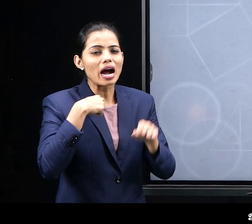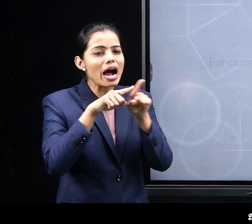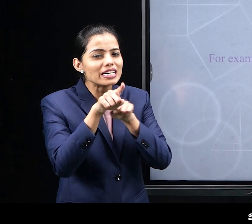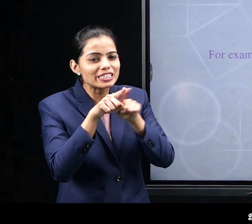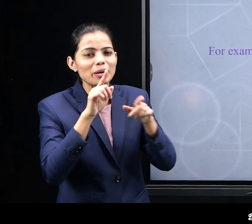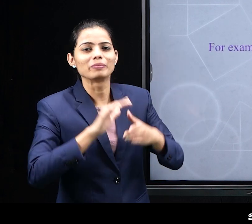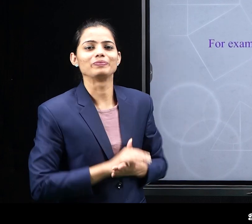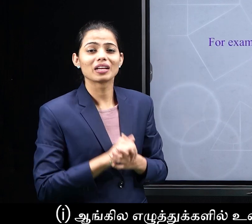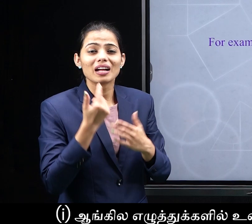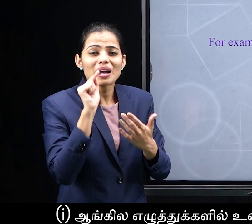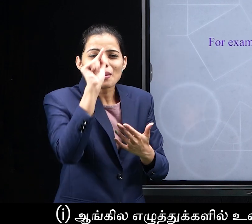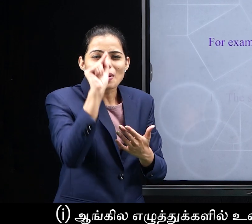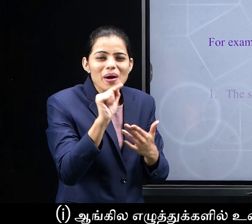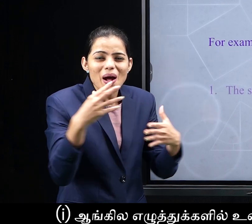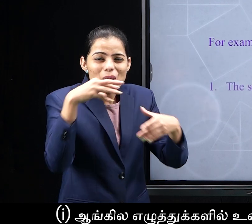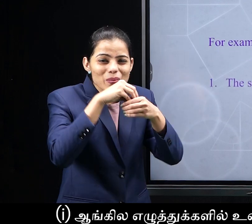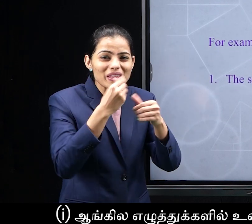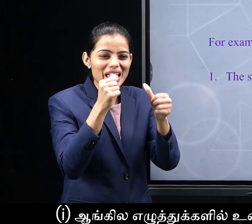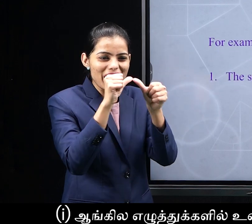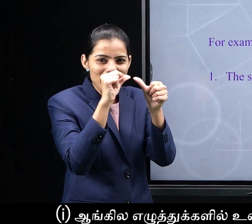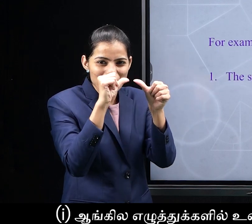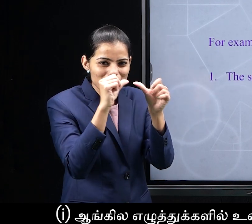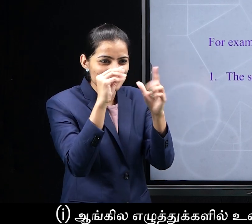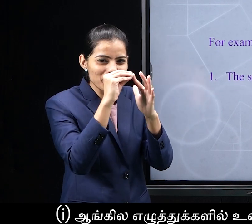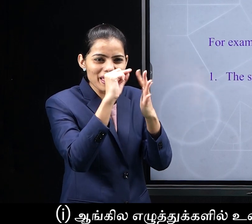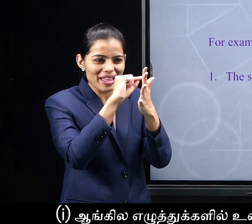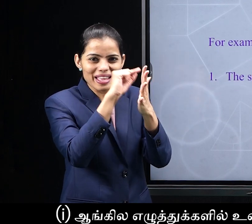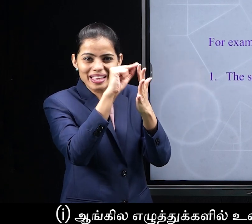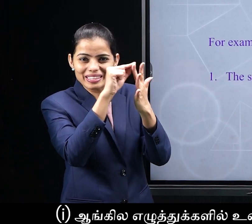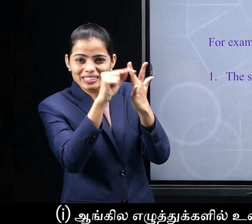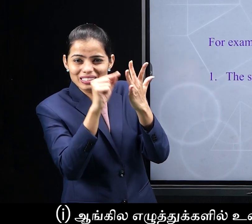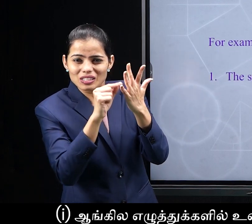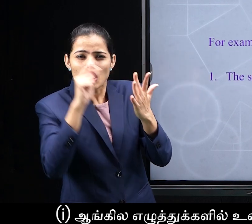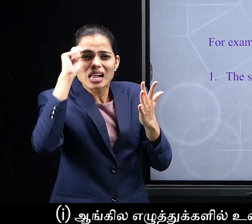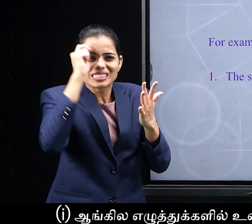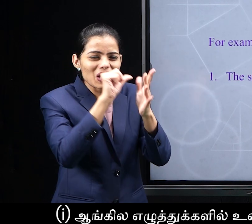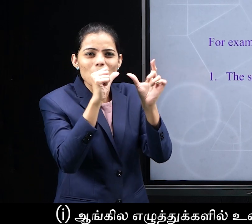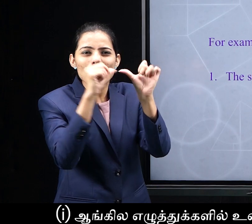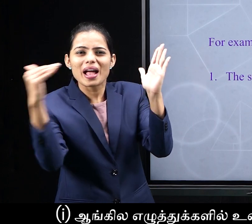உதாரணமாக, வரிசை எண் 1 ஆங்கில எழுத்துக்களில் உள்ள அனைத்து உயிரெழுத்துக்களின் கணம்.